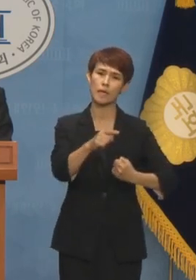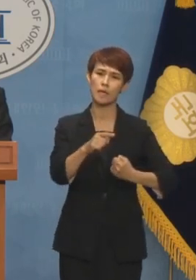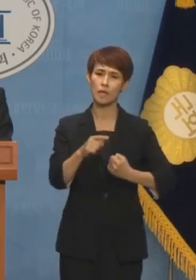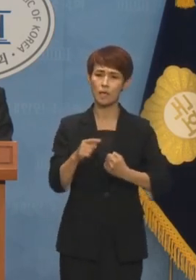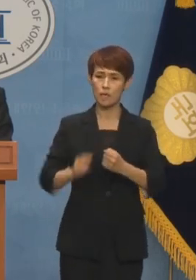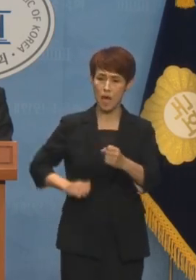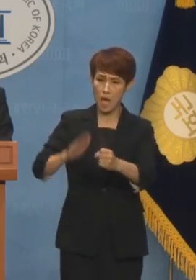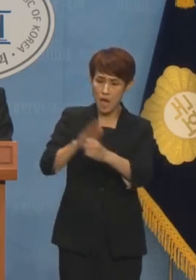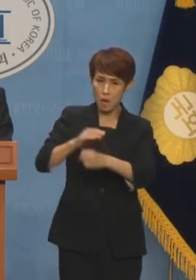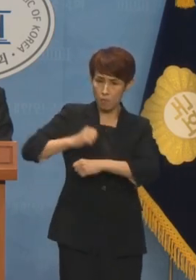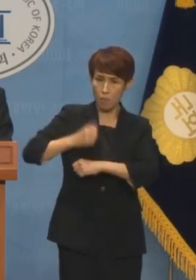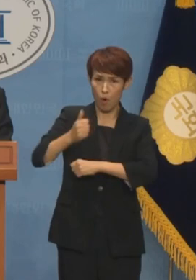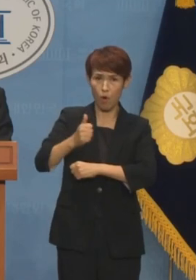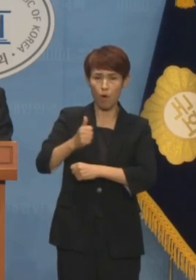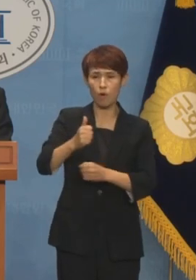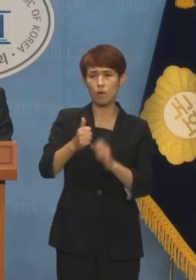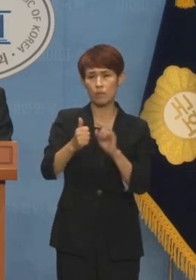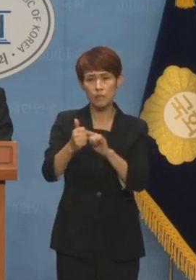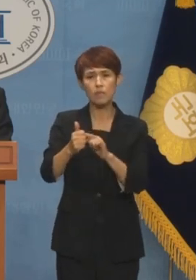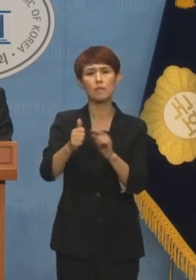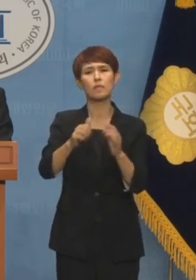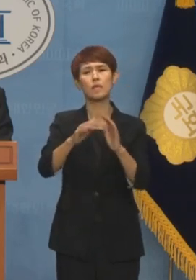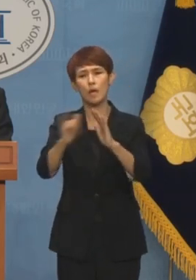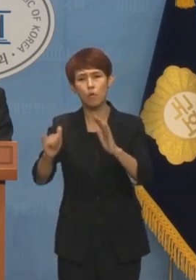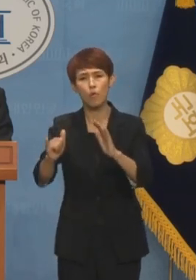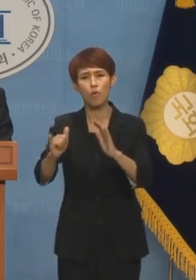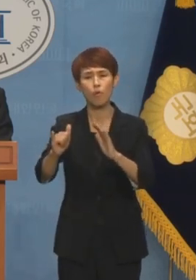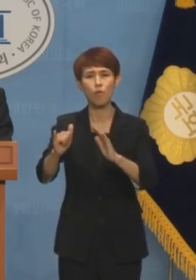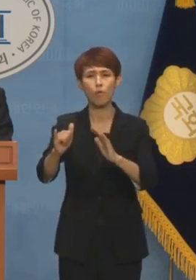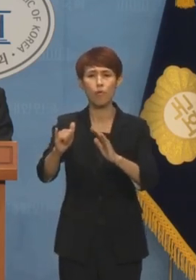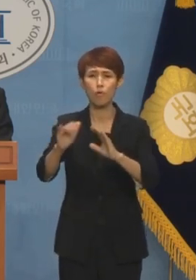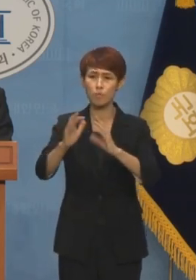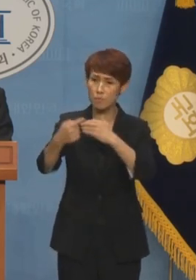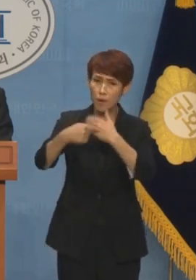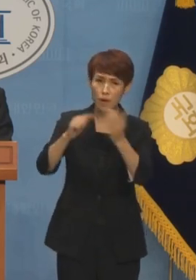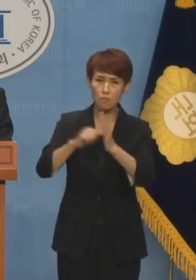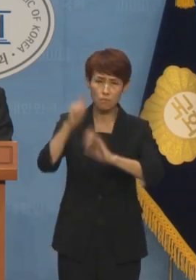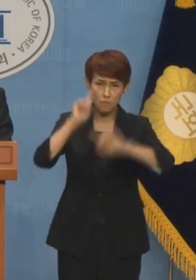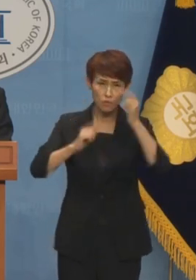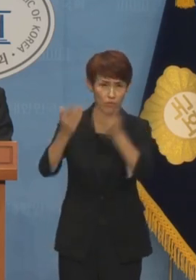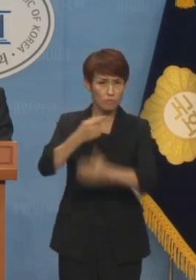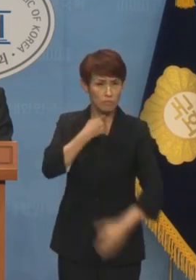해병의 유가족과 국민의 가슴에 비수를 꽂을 작정입니까?